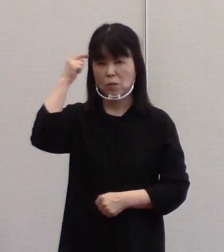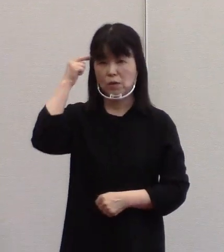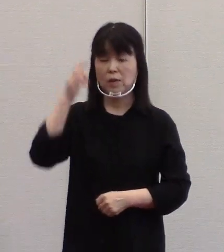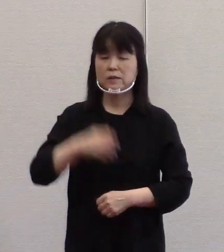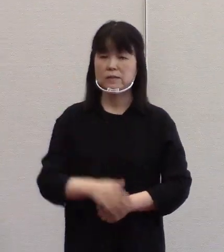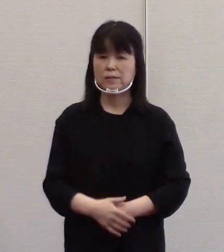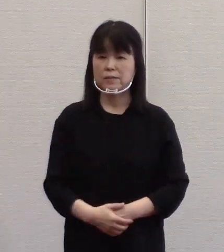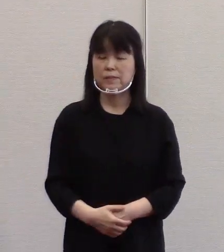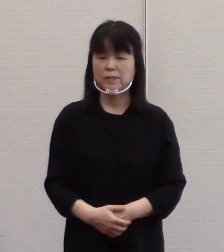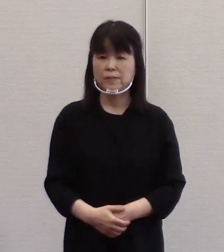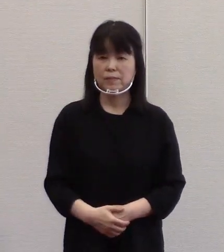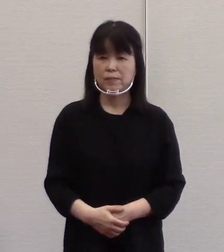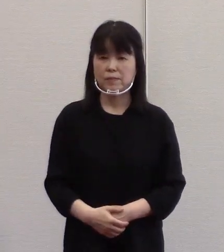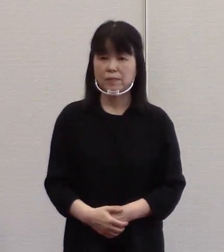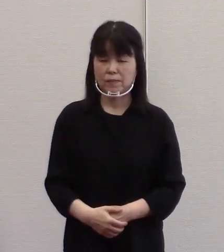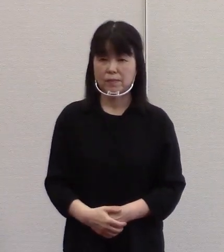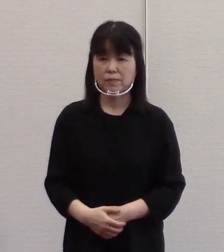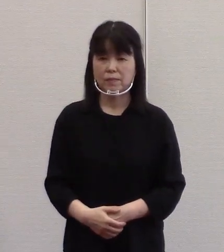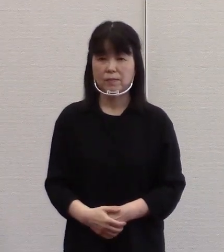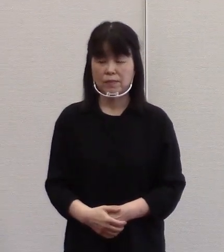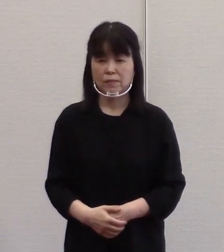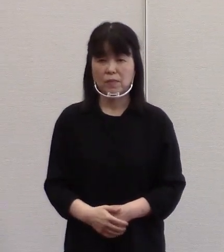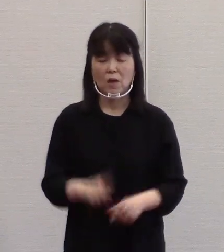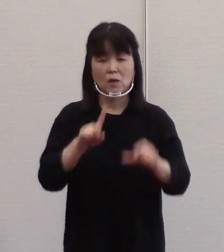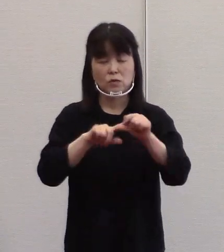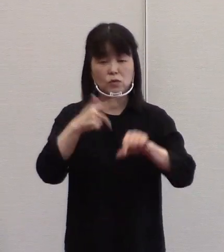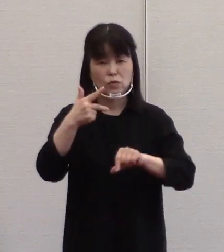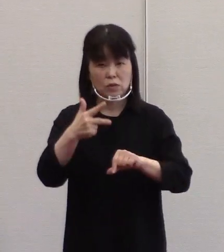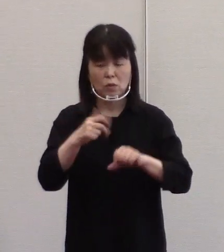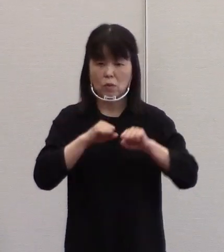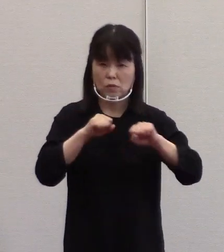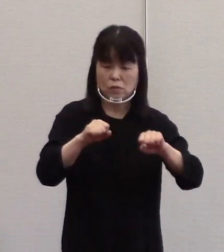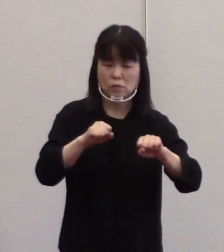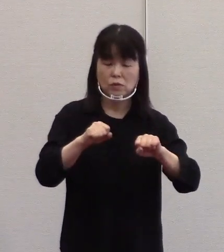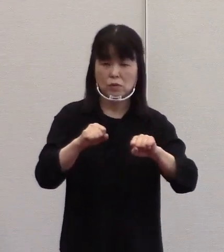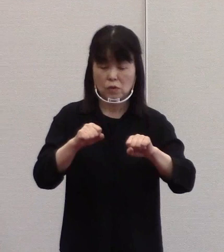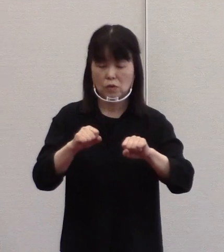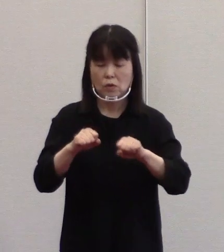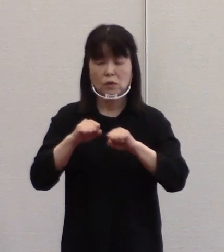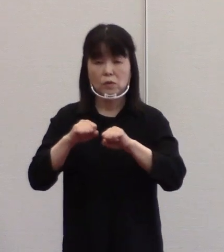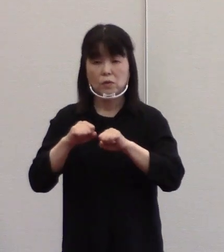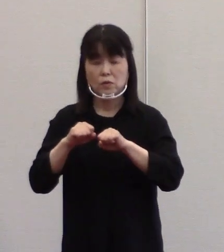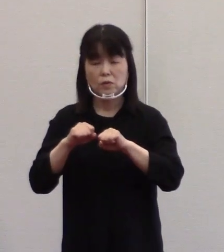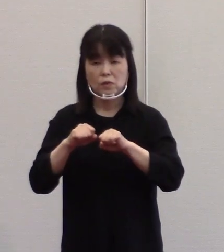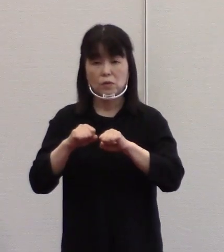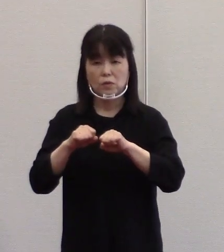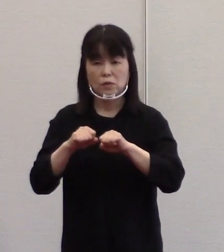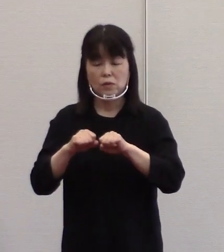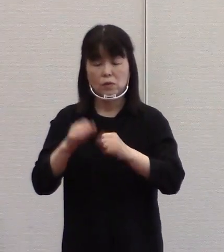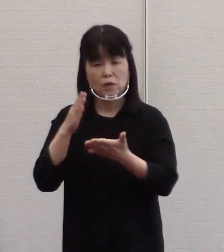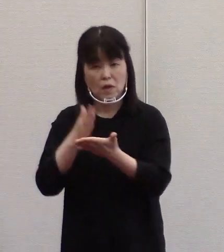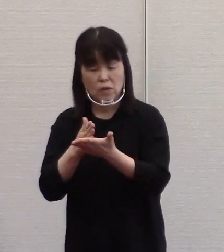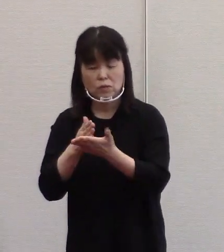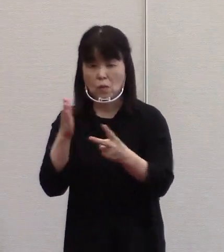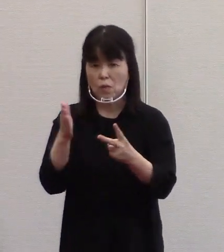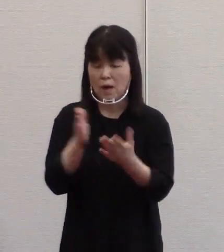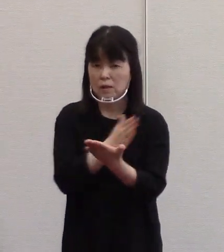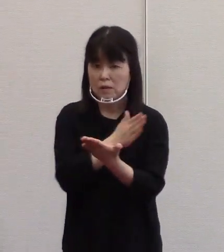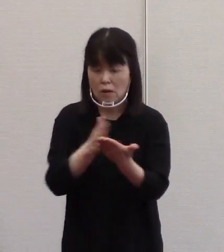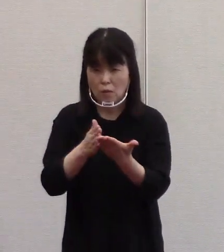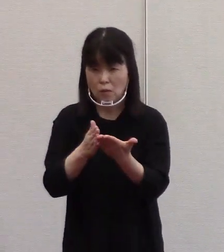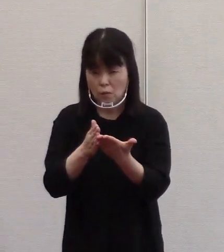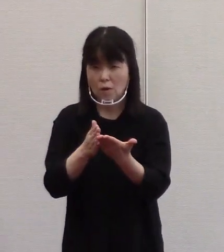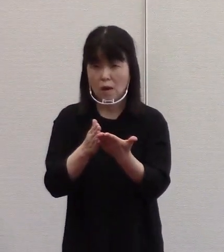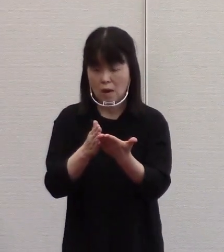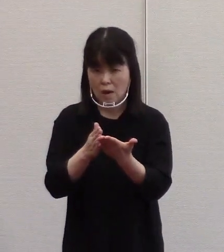その中止するかしないかの判断については、来られる方の 判断に任せてご自身で体調管